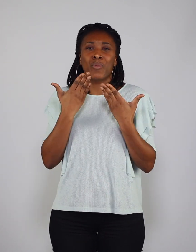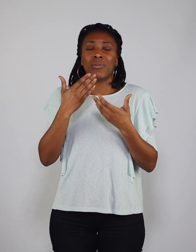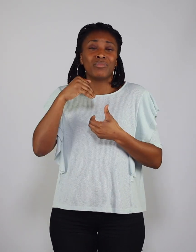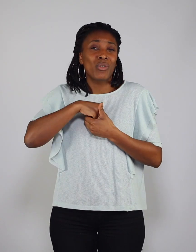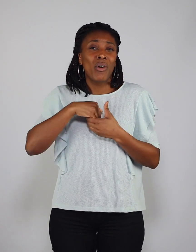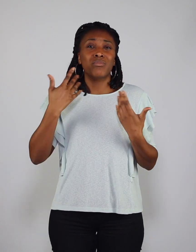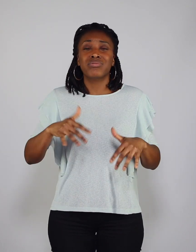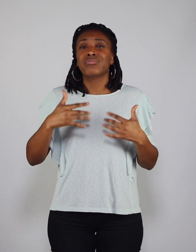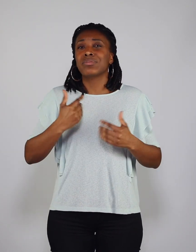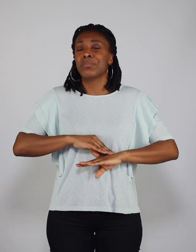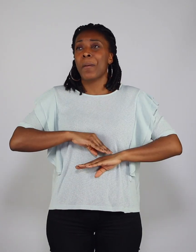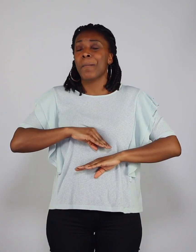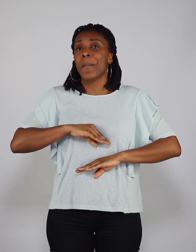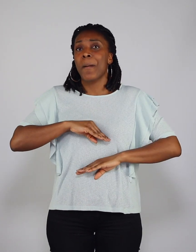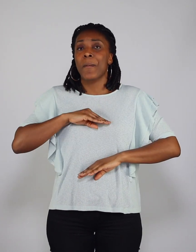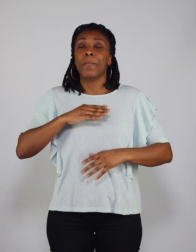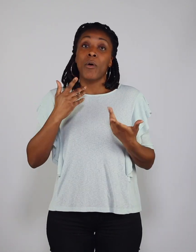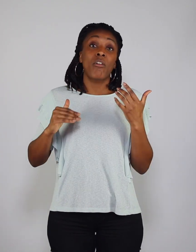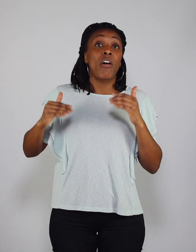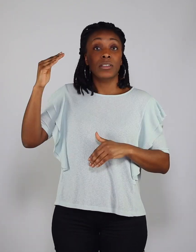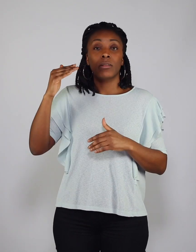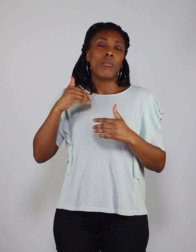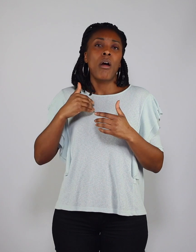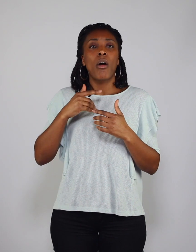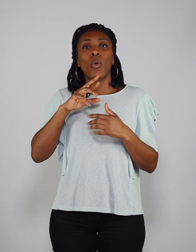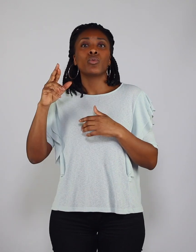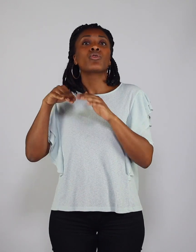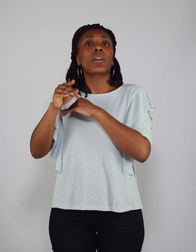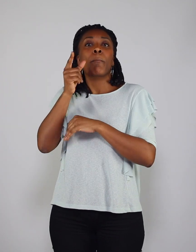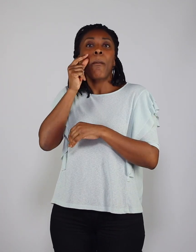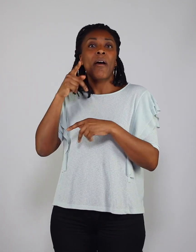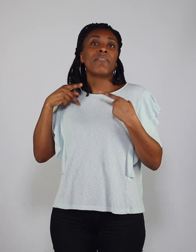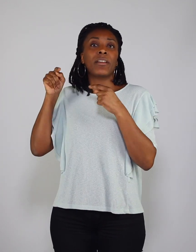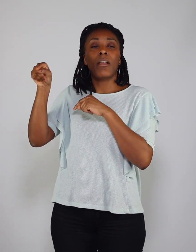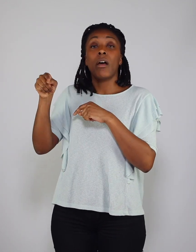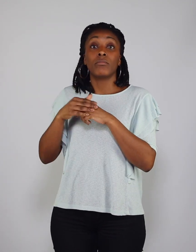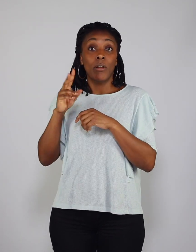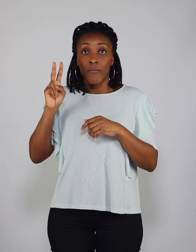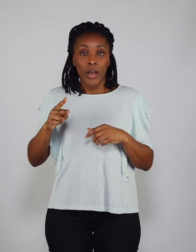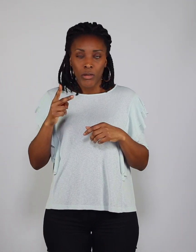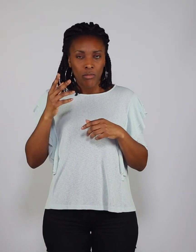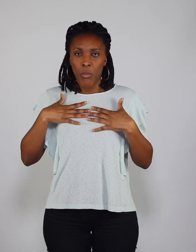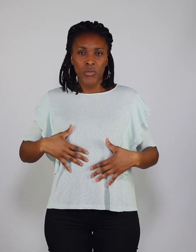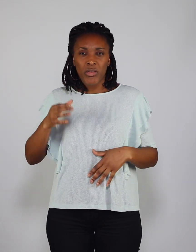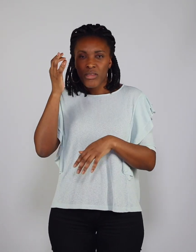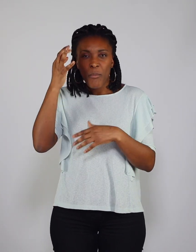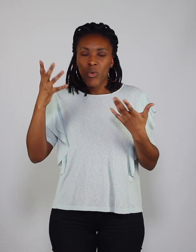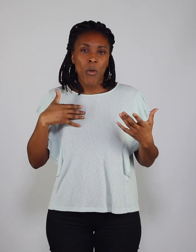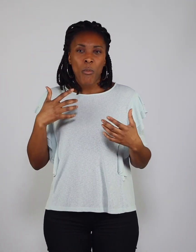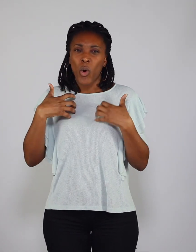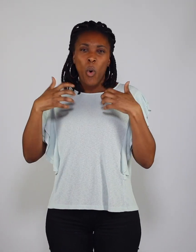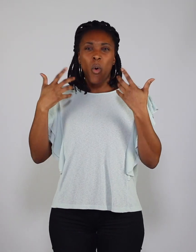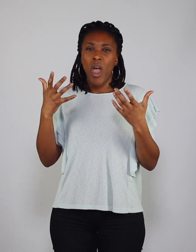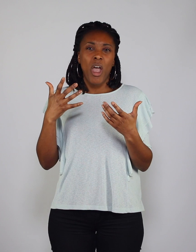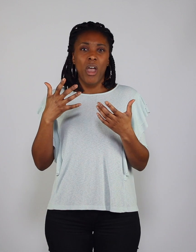d'amour. Et en grandissant, je suis partie vivre chez mon père. Du coup, j'ai commencé à faire tout et n'importe quoi. J'ai